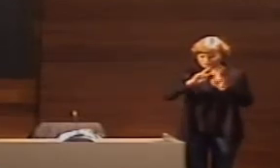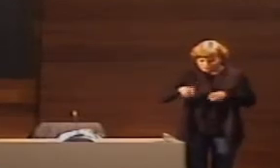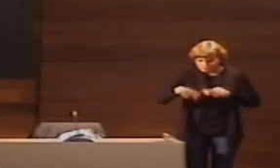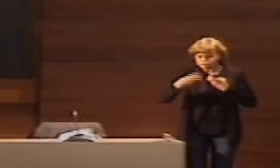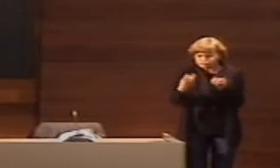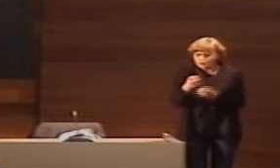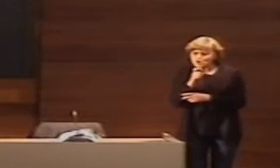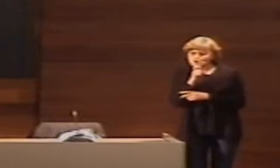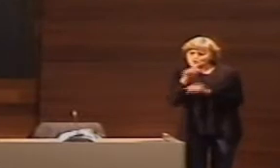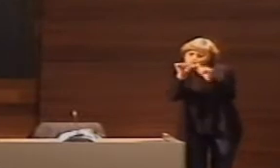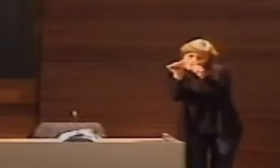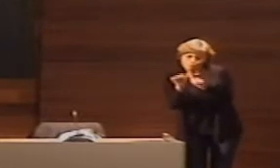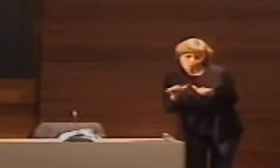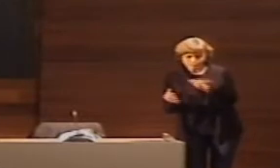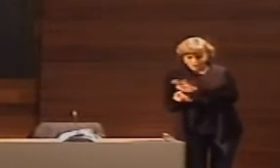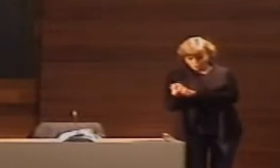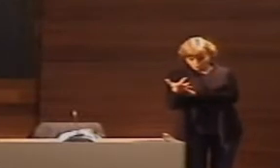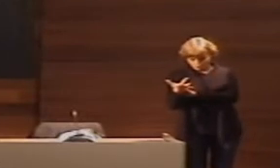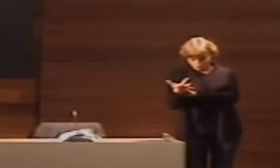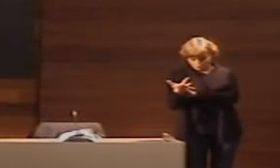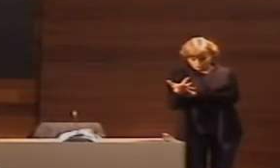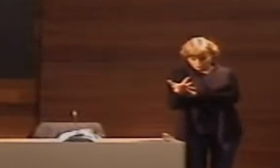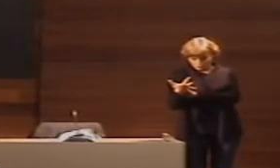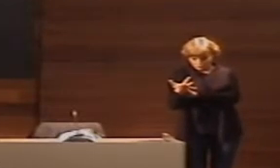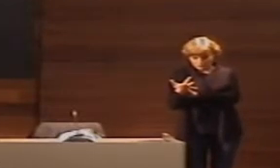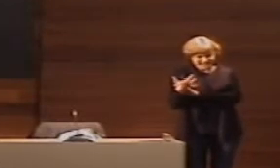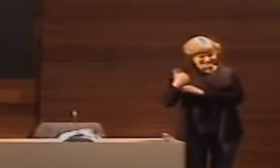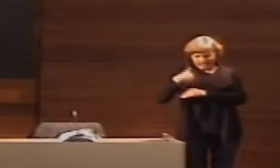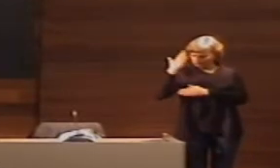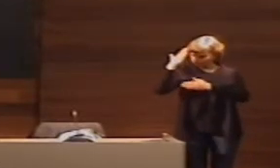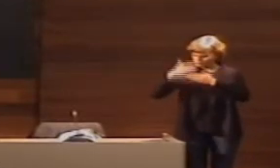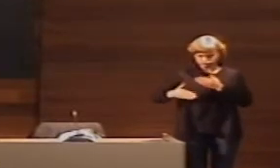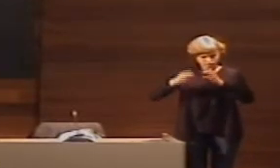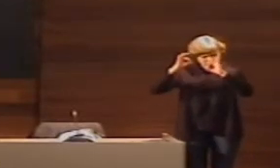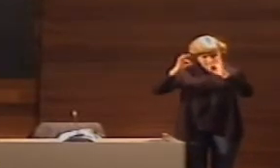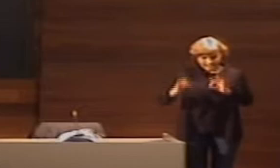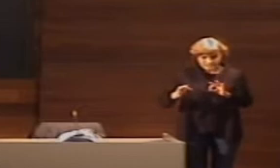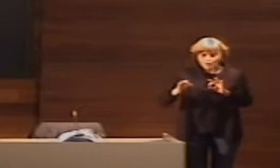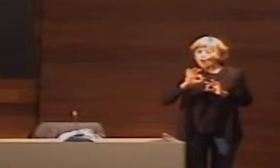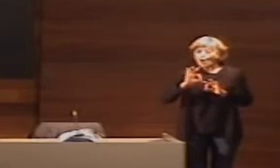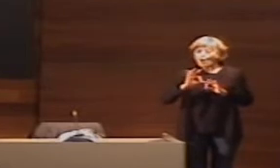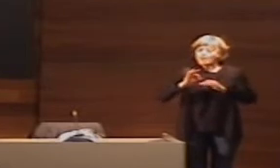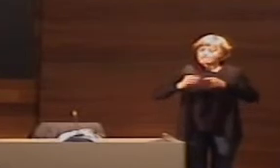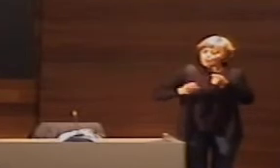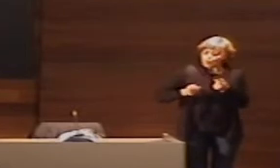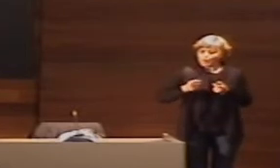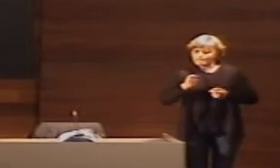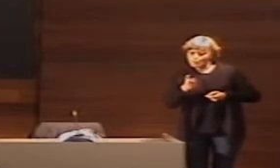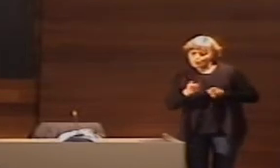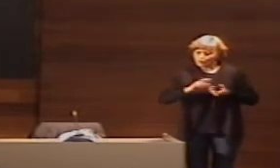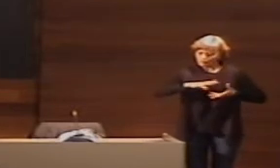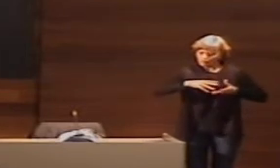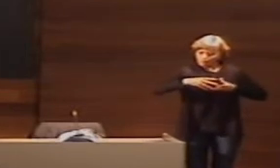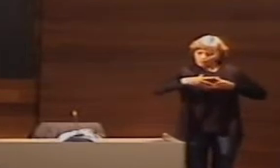Bien, ¿cómo se llega a este modelo energético? Hay que hacerlo de golpe, hay que hacerlo a través de un proceso gradual. ¿En qué consiste? ¿Se ha hecho en algún otro